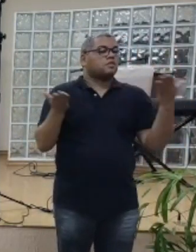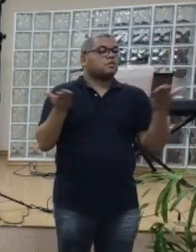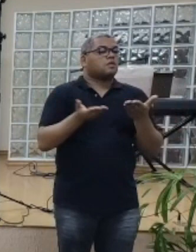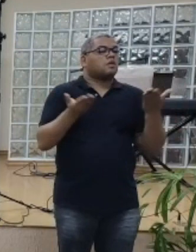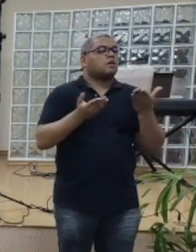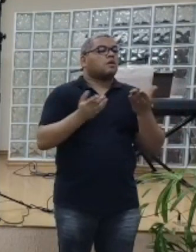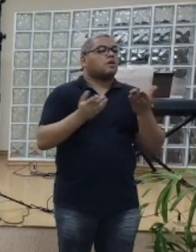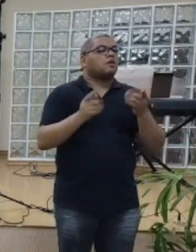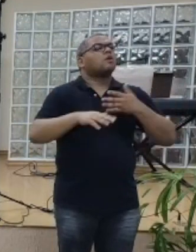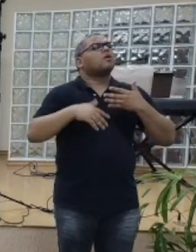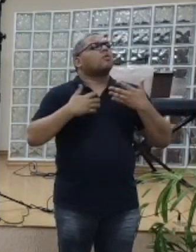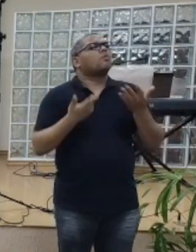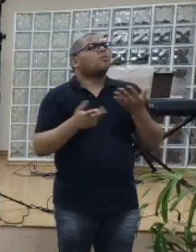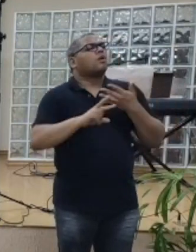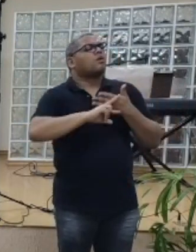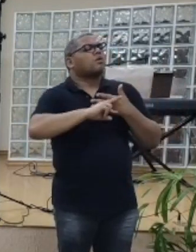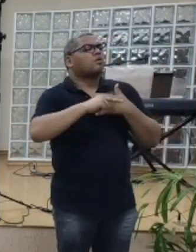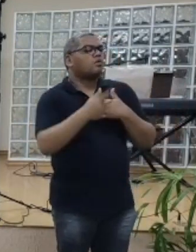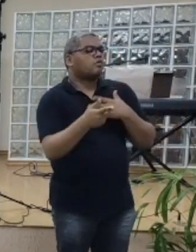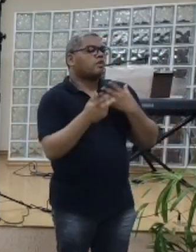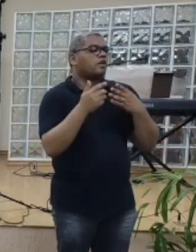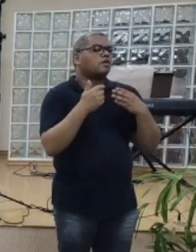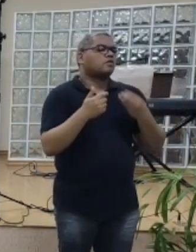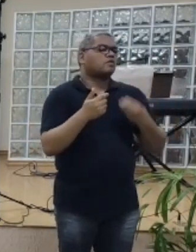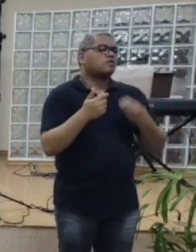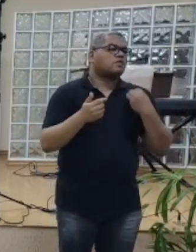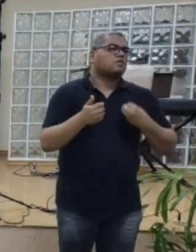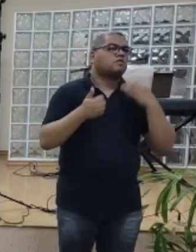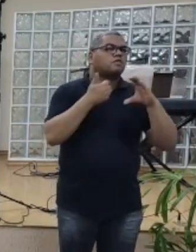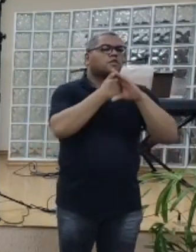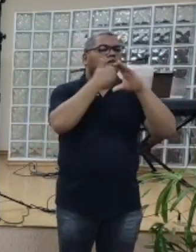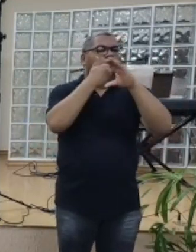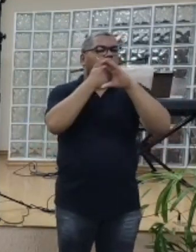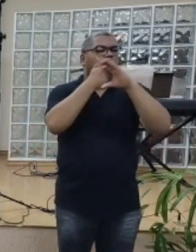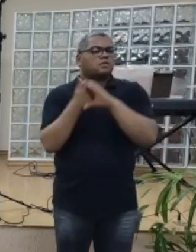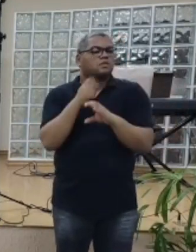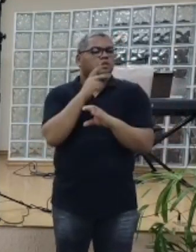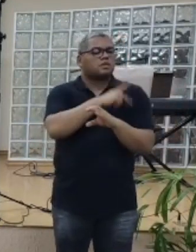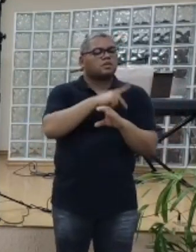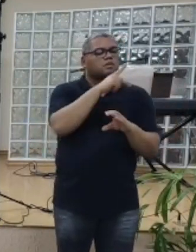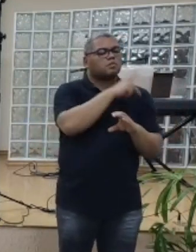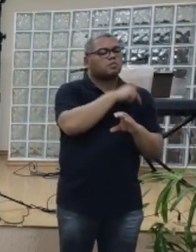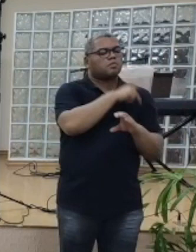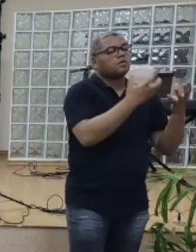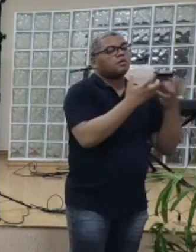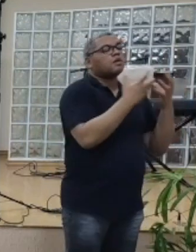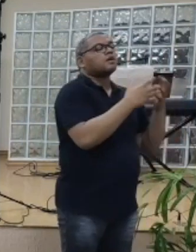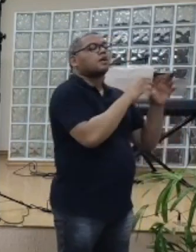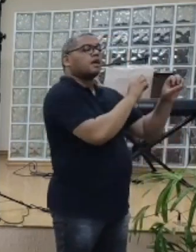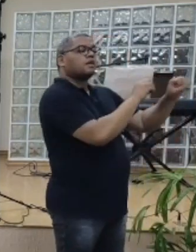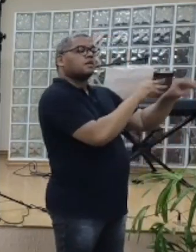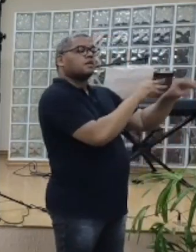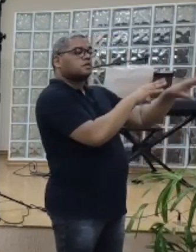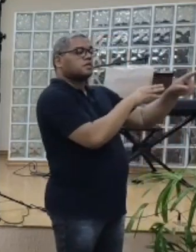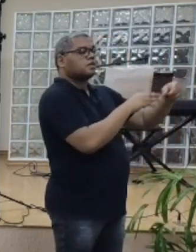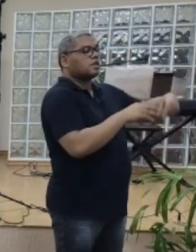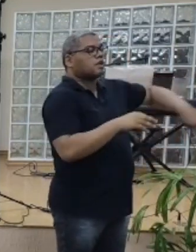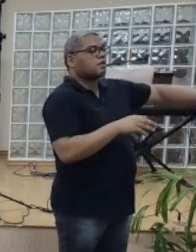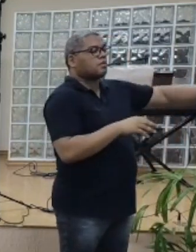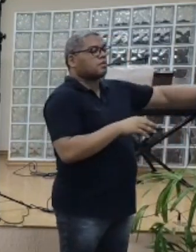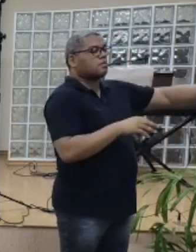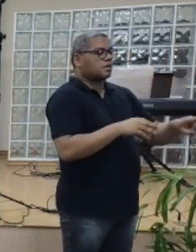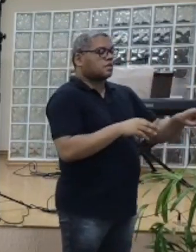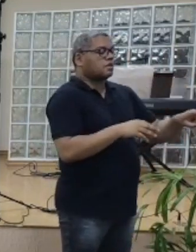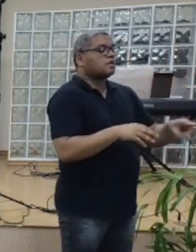reflexo de vida cristã que Paulo quer passar para aqueles crentes, queria passar para aqueles crentes e quer passar para